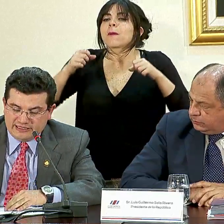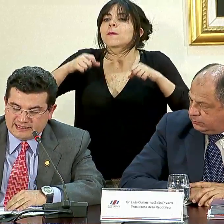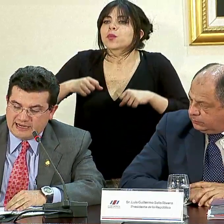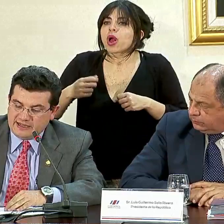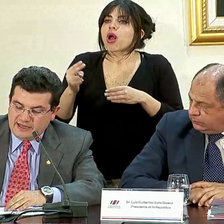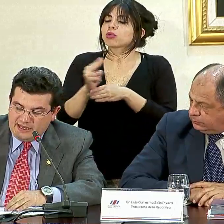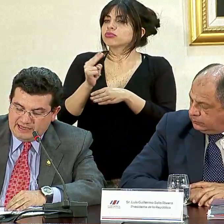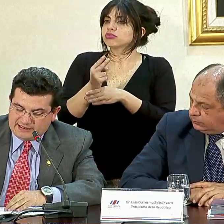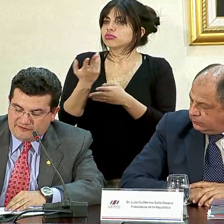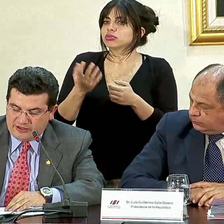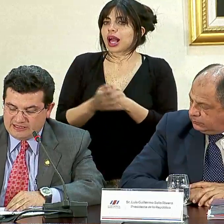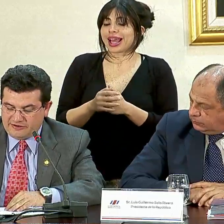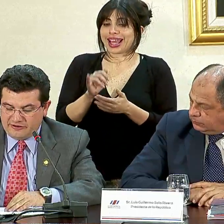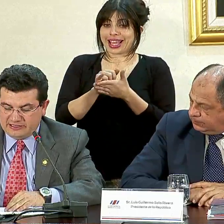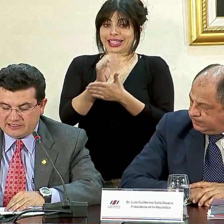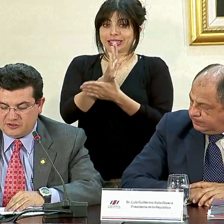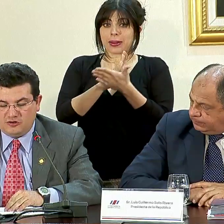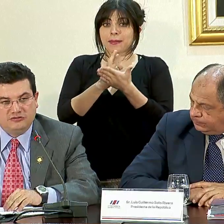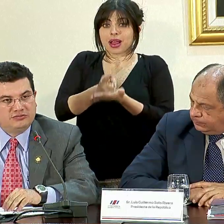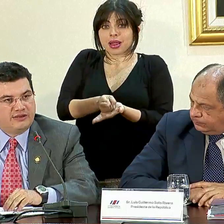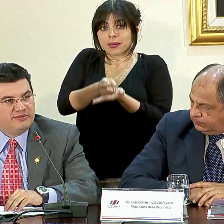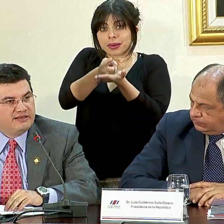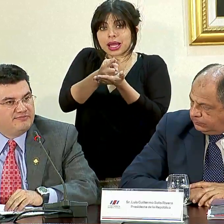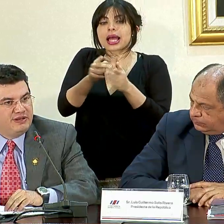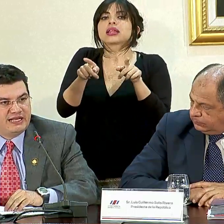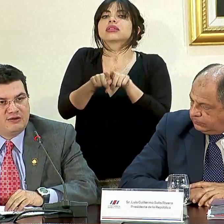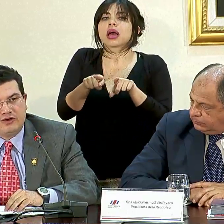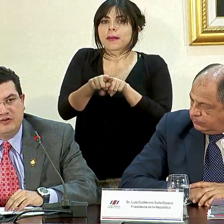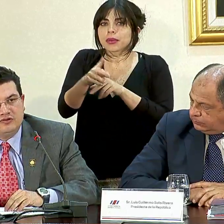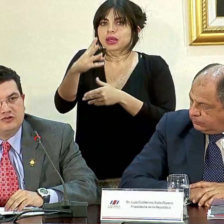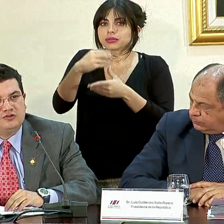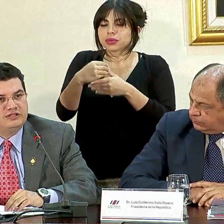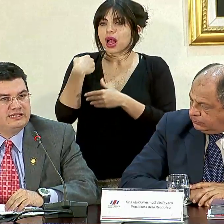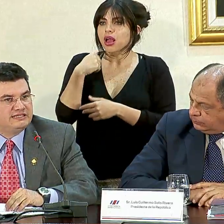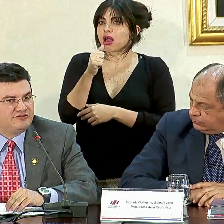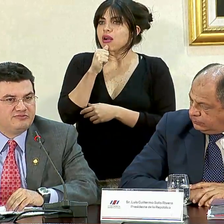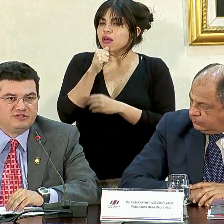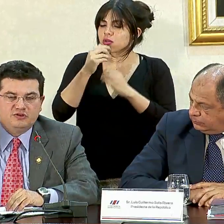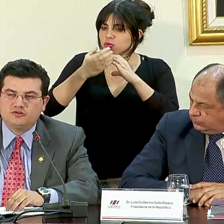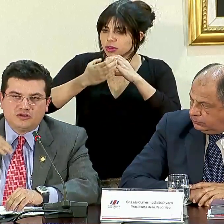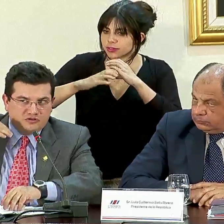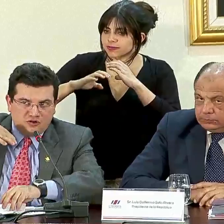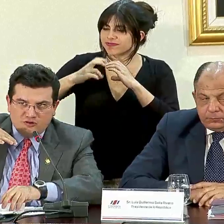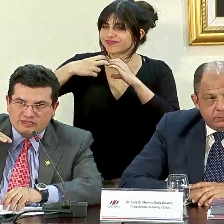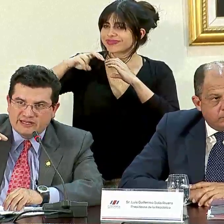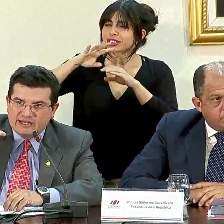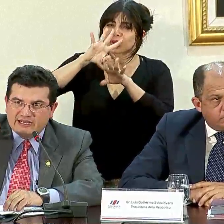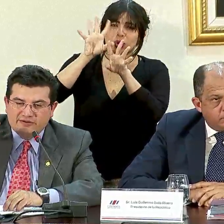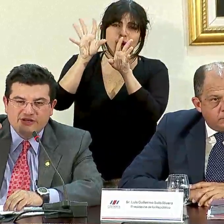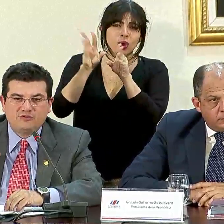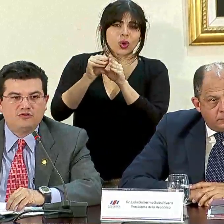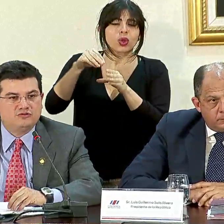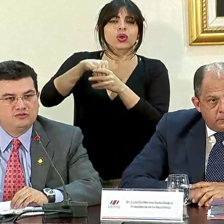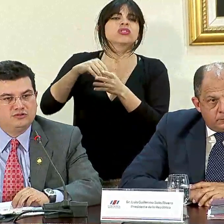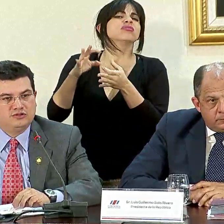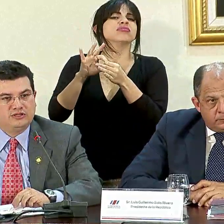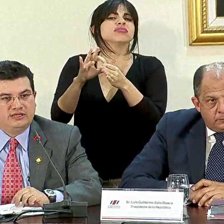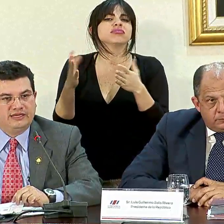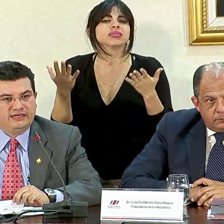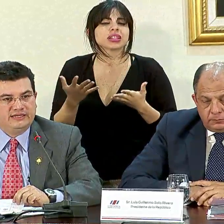se pueda utilizar. Esta fase de rehabilitación también implica acueductos, líneas de transmisión, todo lo que tenga que ver